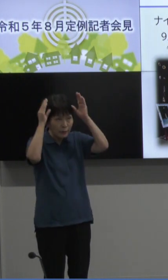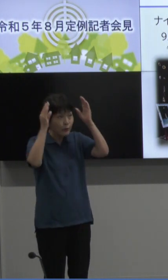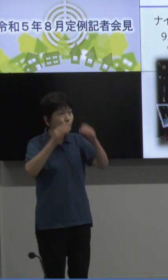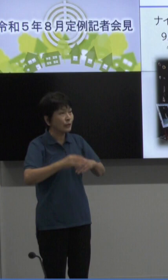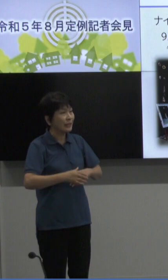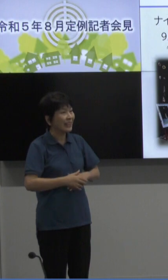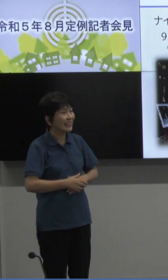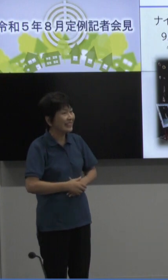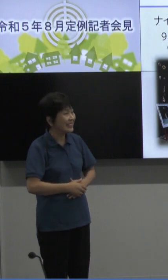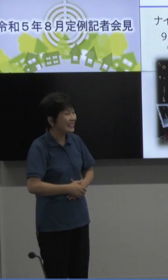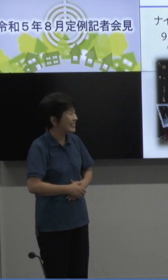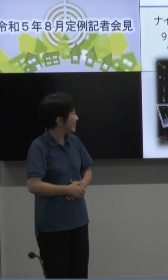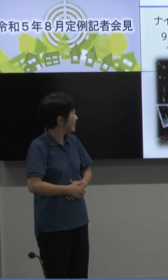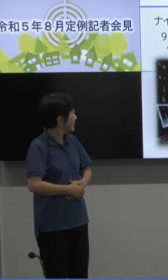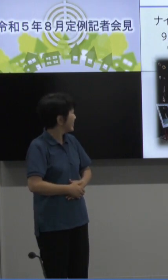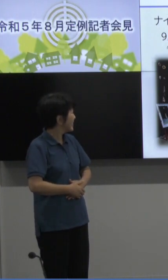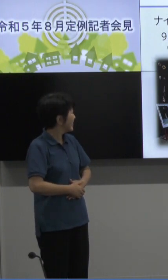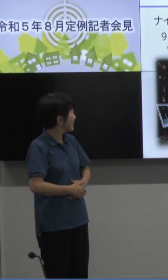と